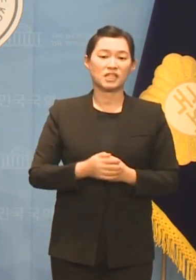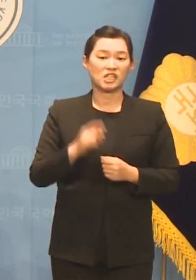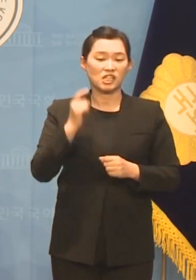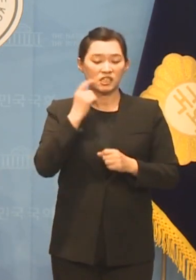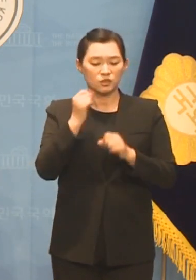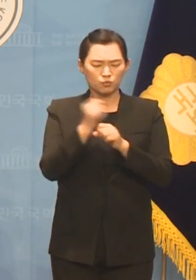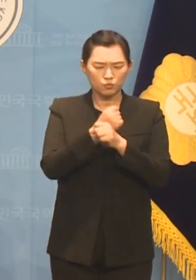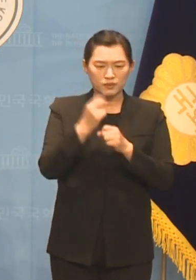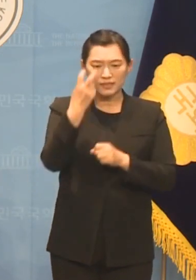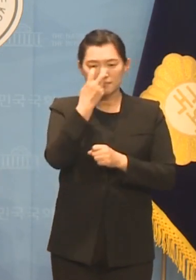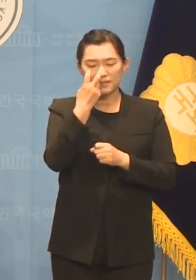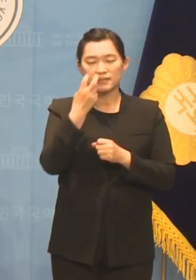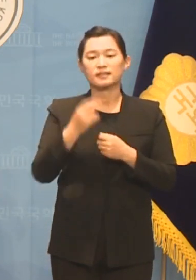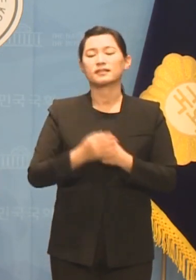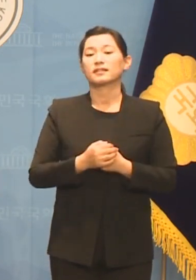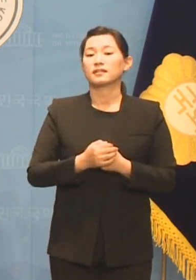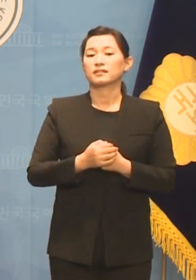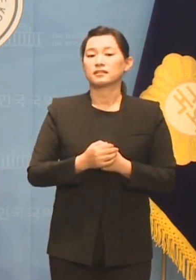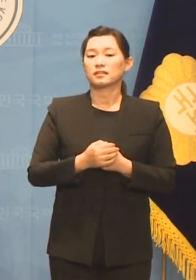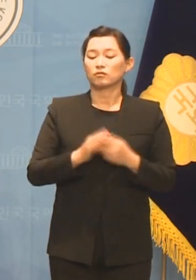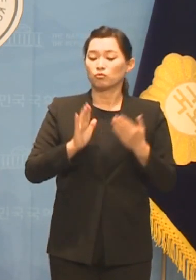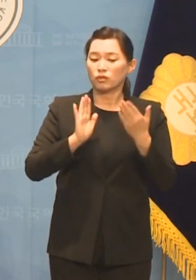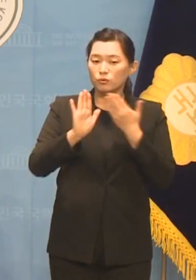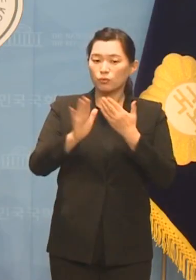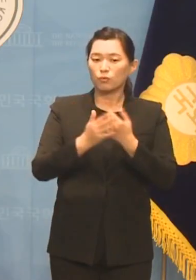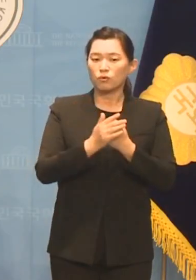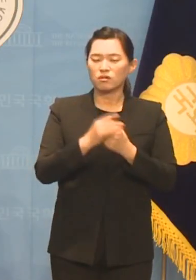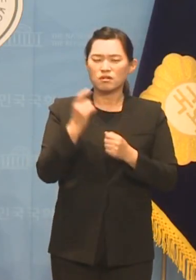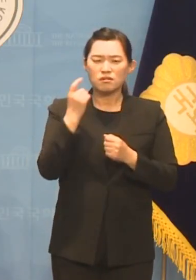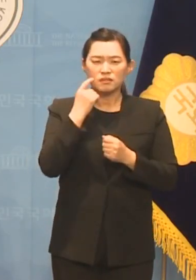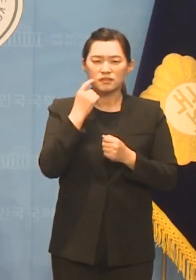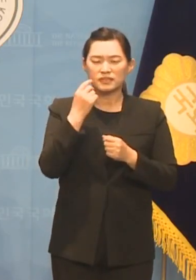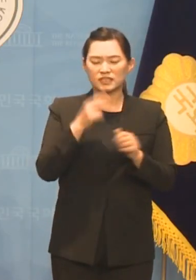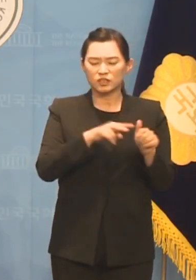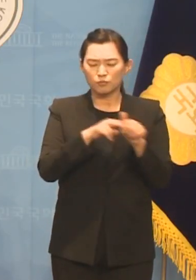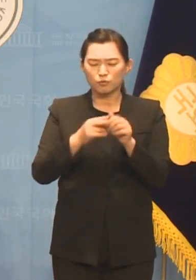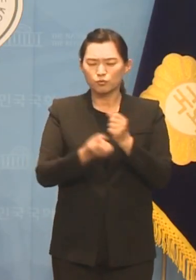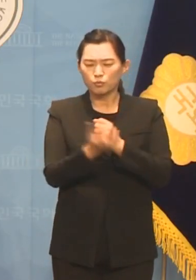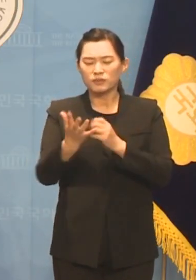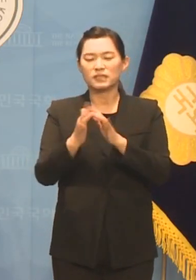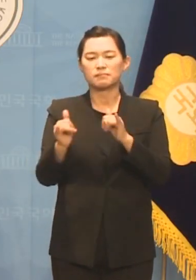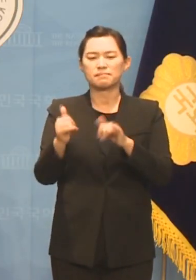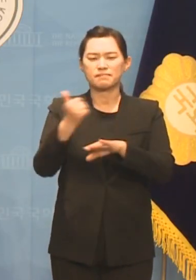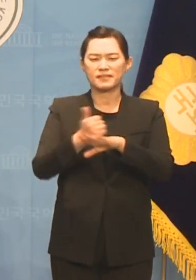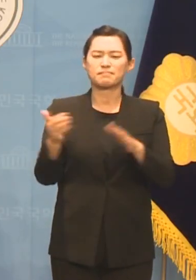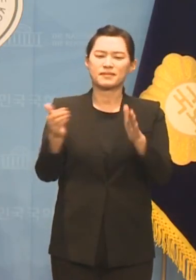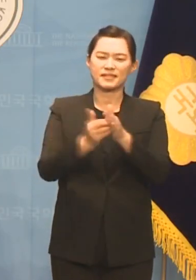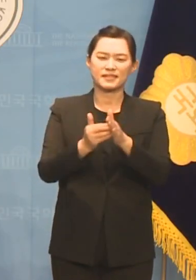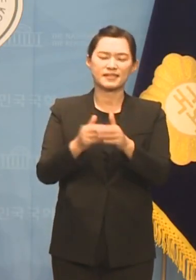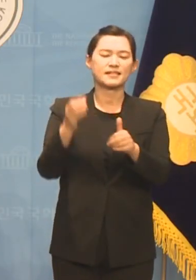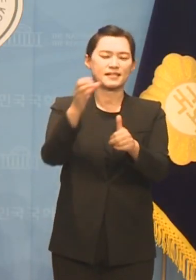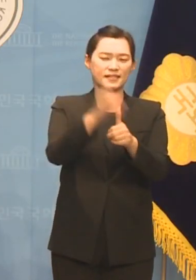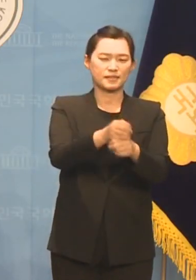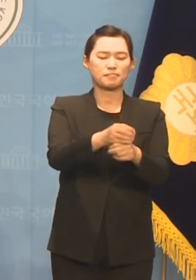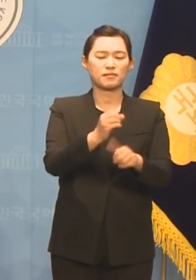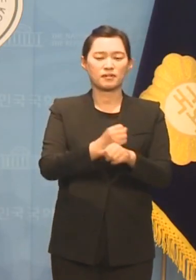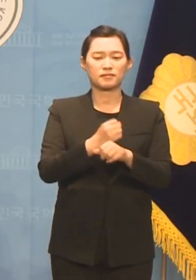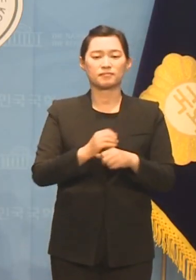허위조작 감시단은 이후에도 허위조작 정보를 유포하는 자들에 대해서 끝까지 책임을 물을 것입니다. 끝으로